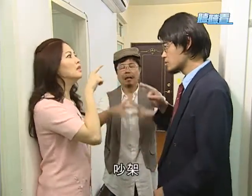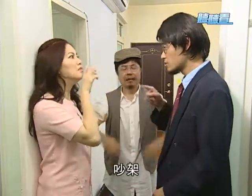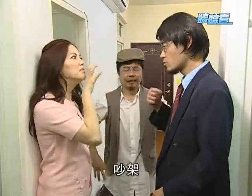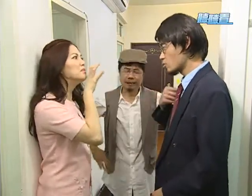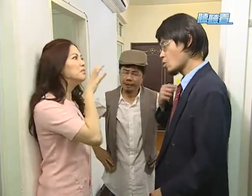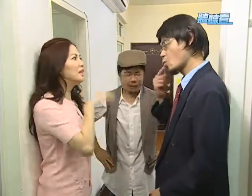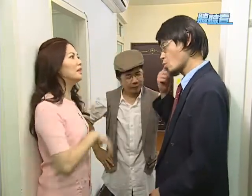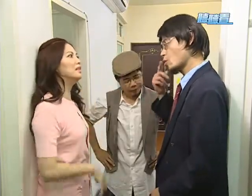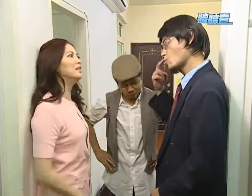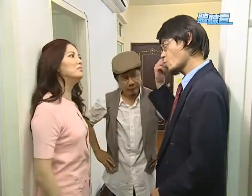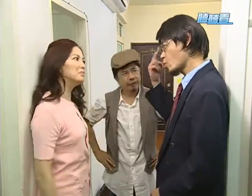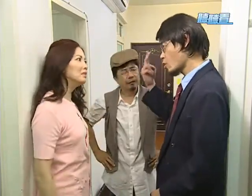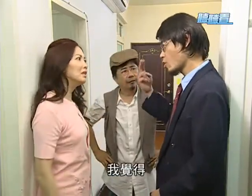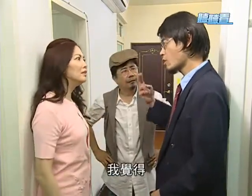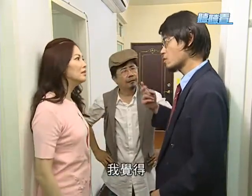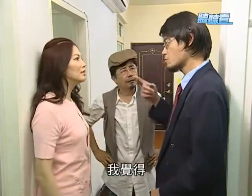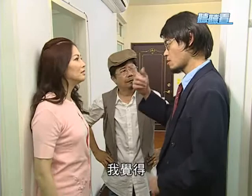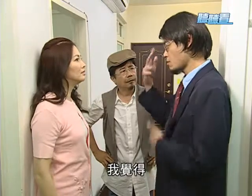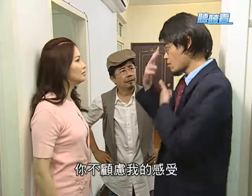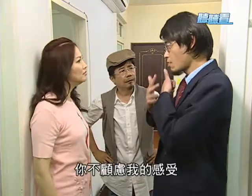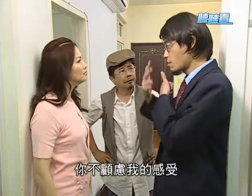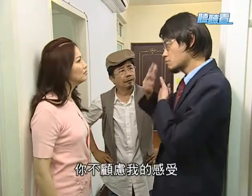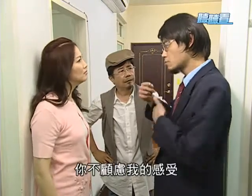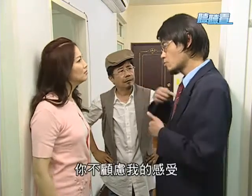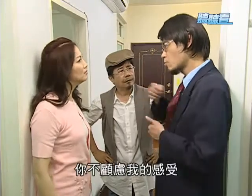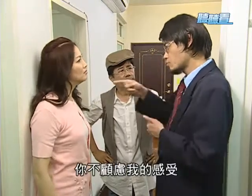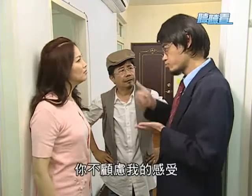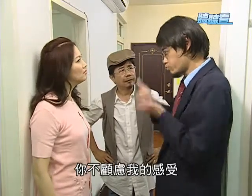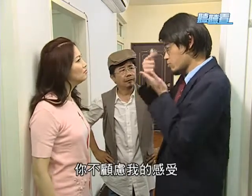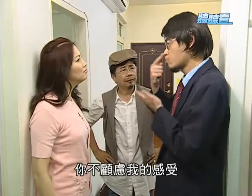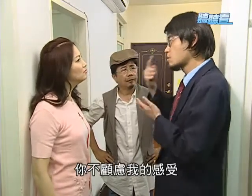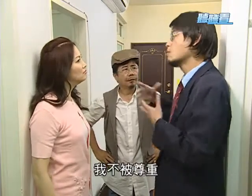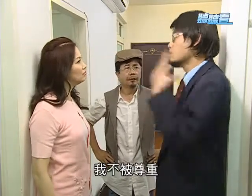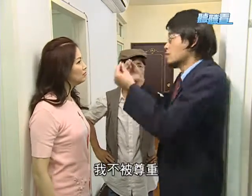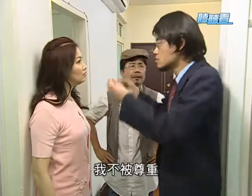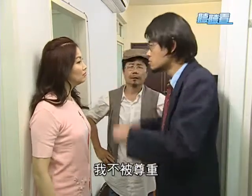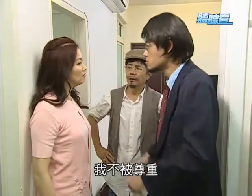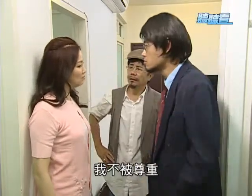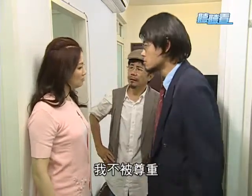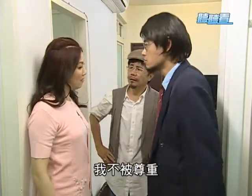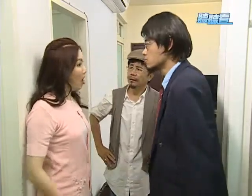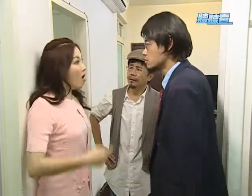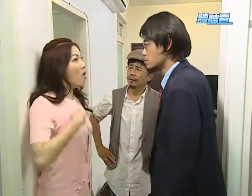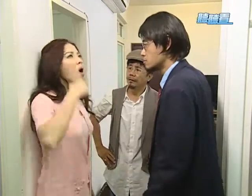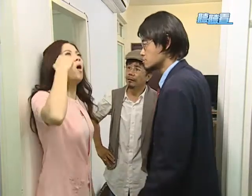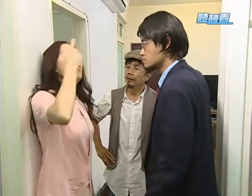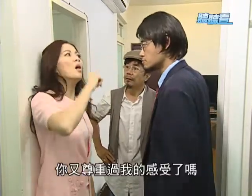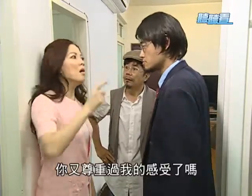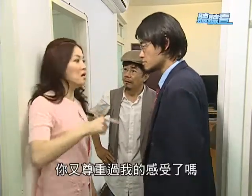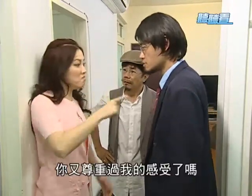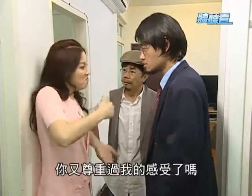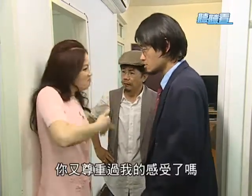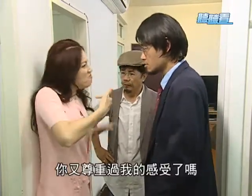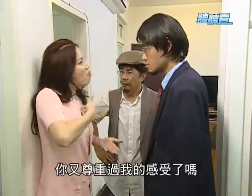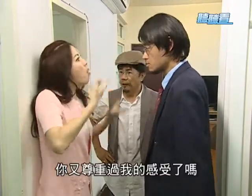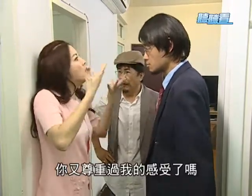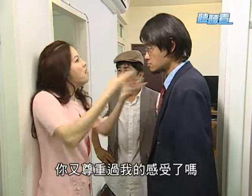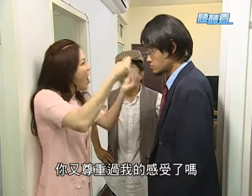吵架。 我觉得你不顾虑我的感受，我不被尊重。 你又尊重过我的感受